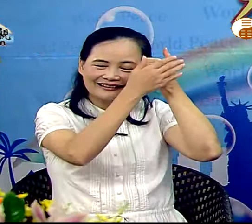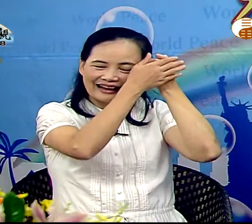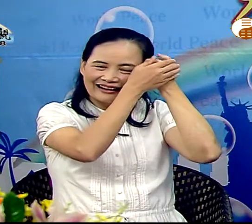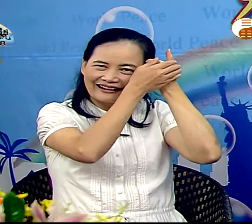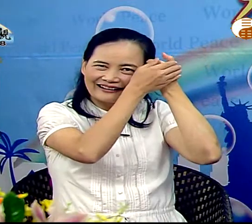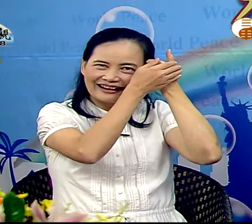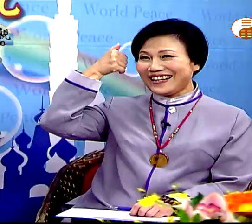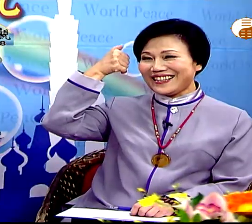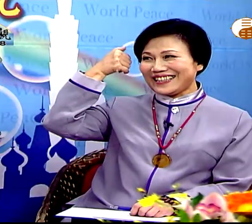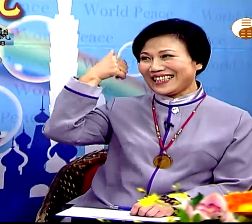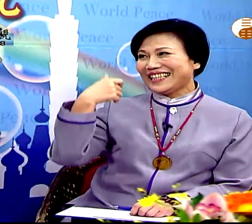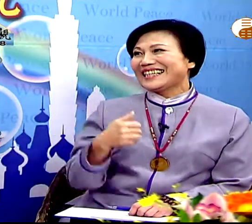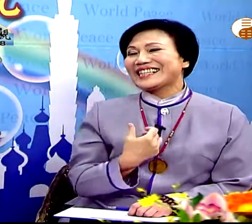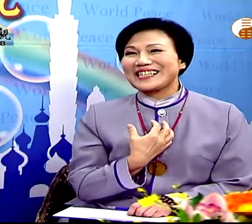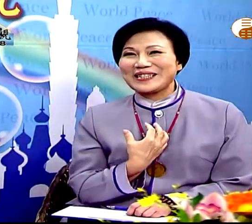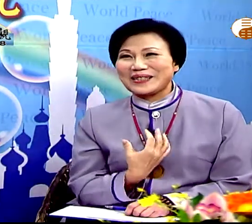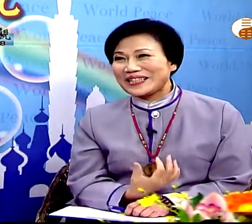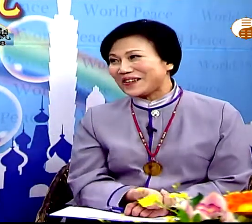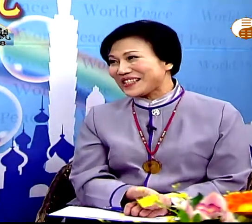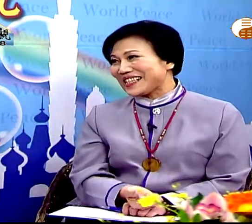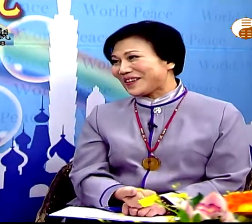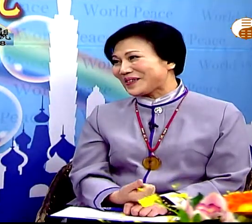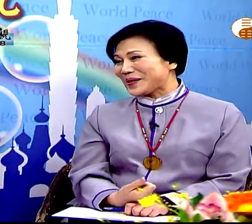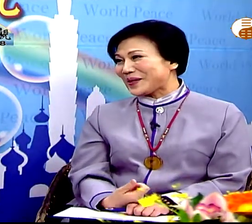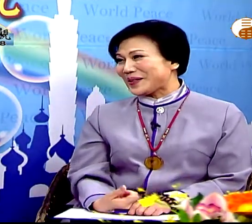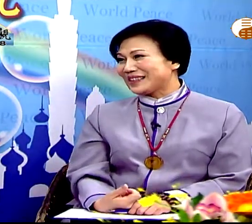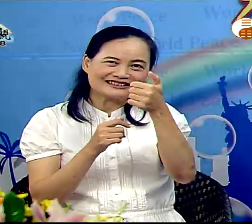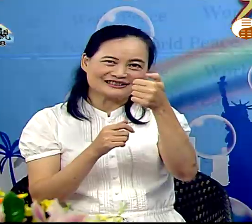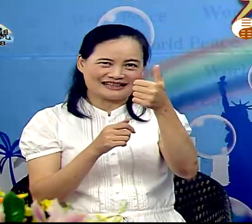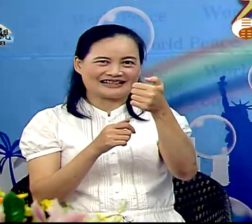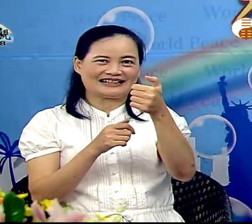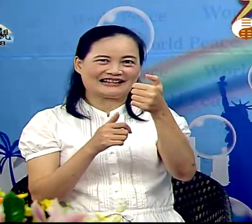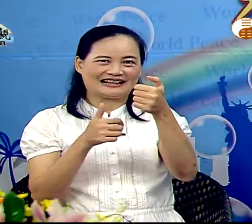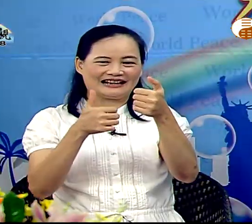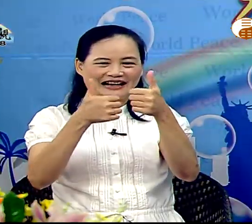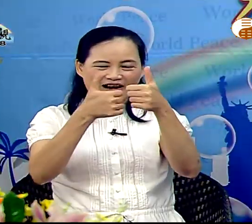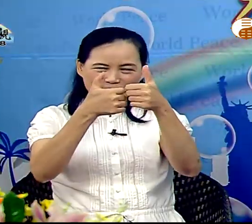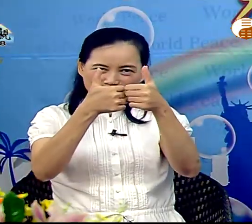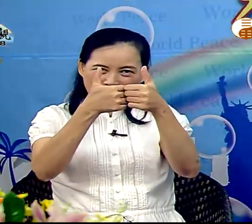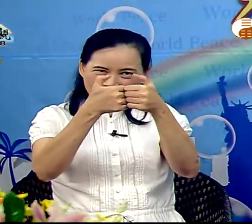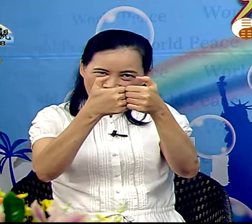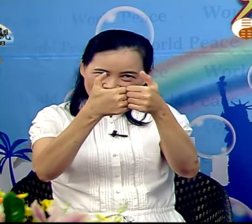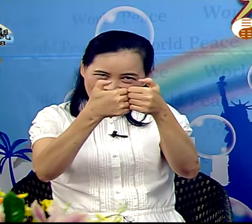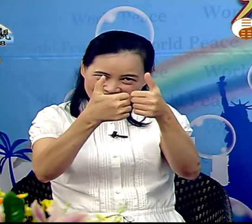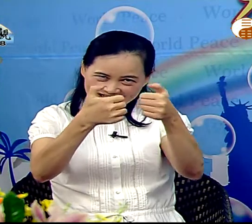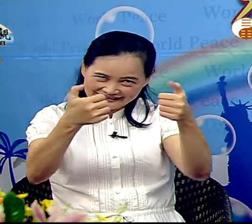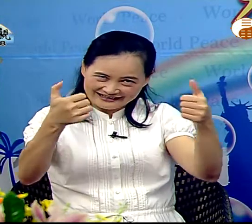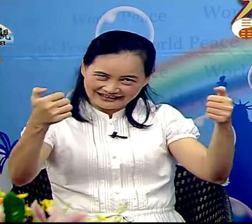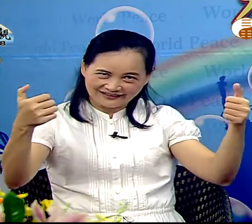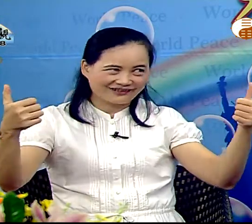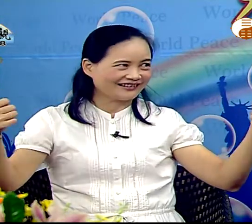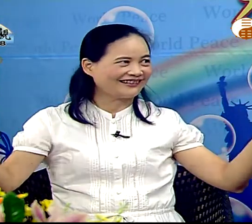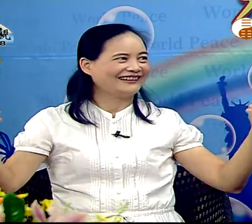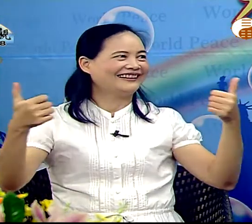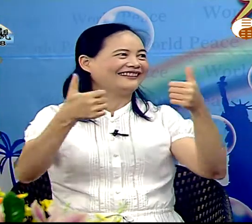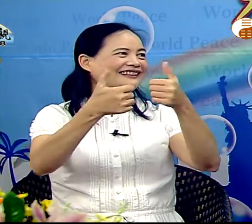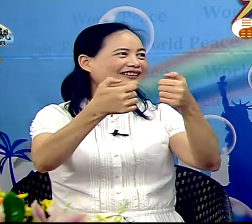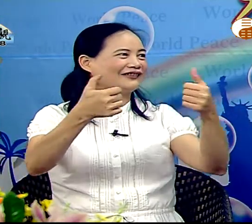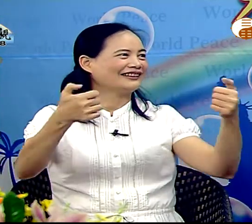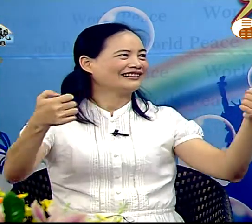感恩，感 恩。哦，是哦，这个要记好久。 谢谢一个，就这样谢谢。然后如果非常谢谢，哇， 哦，真的太感恩了，